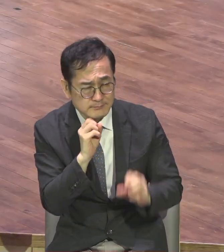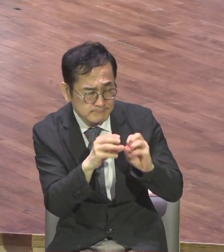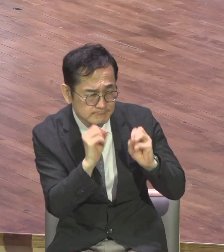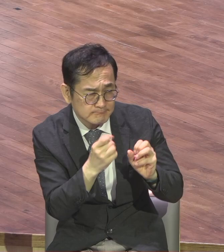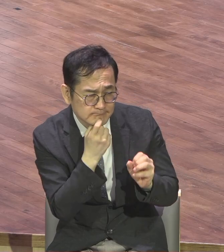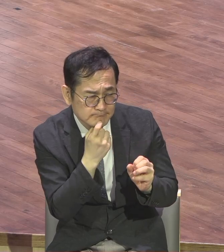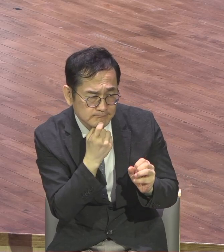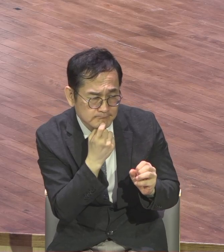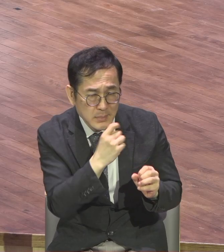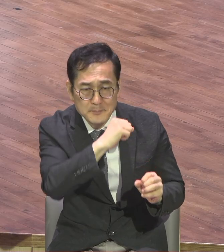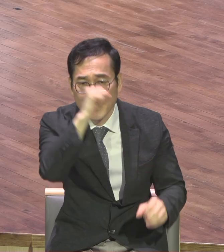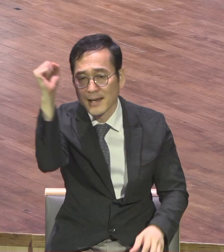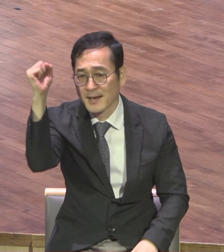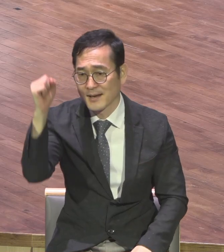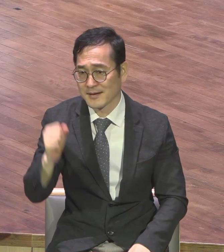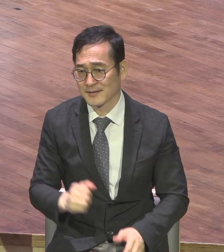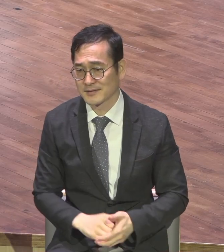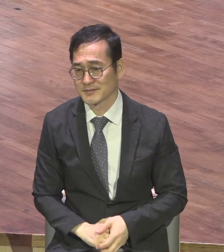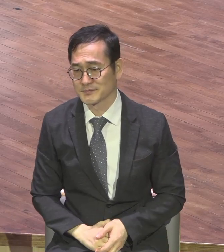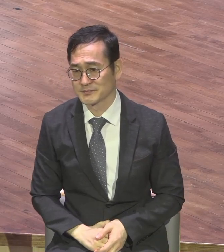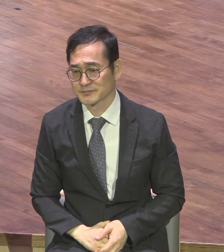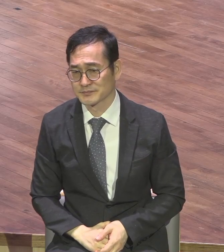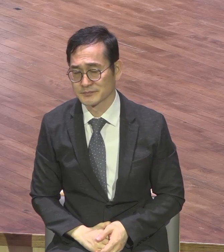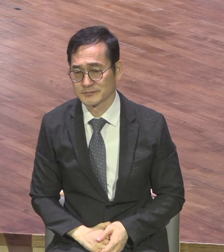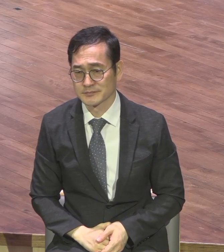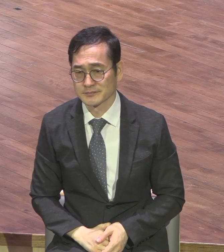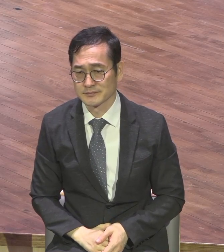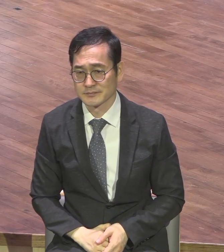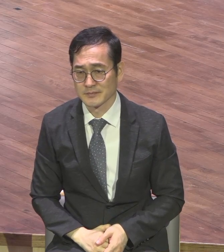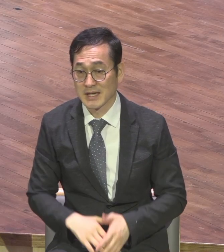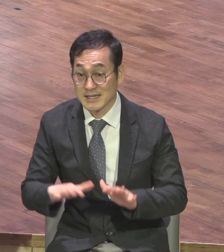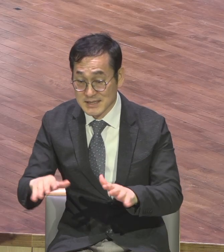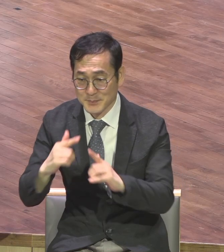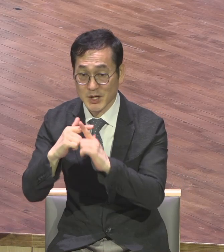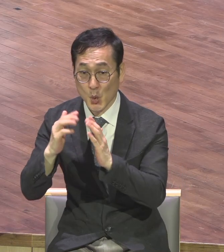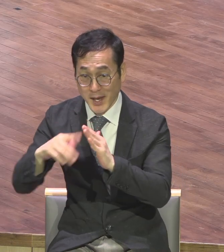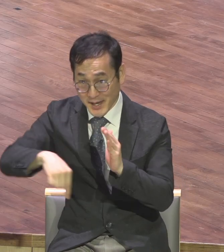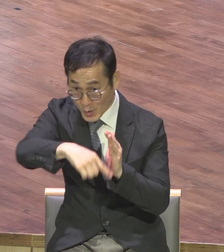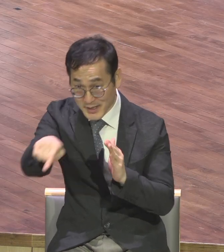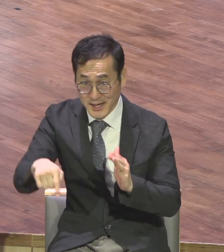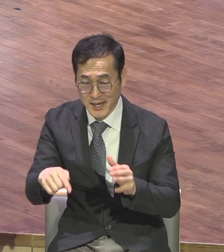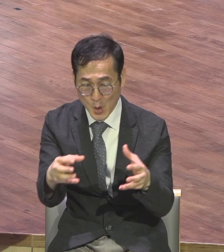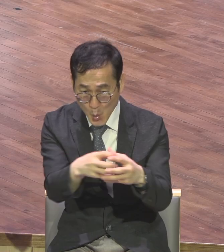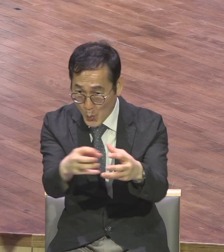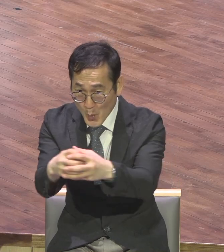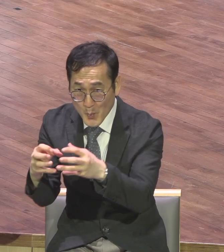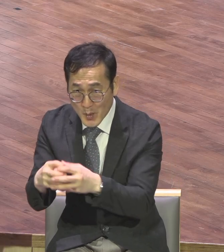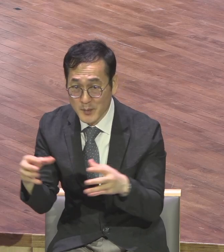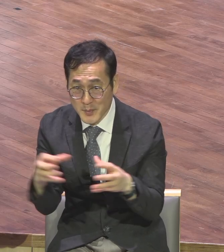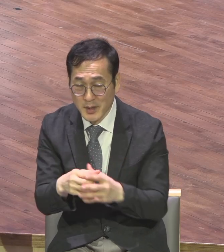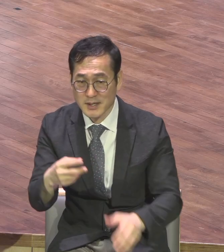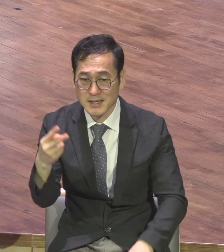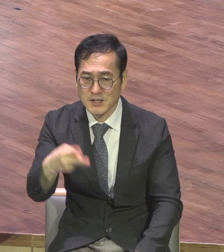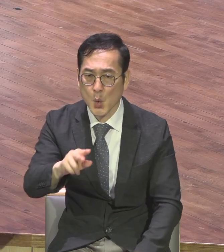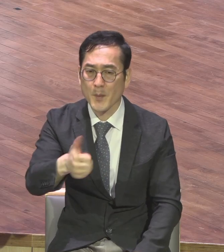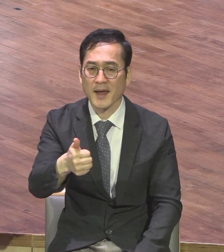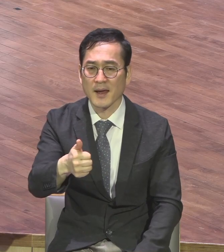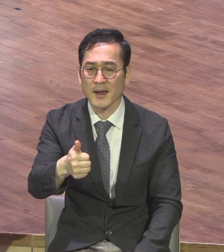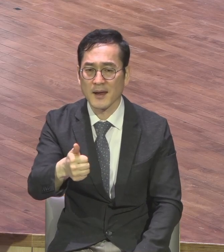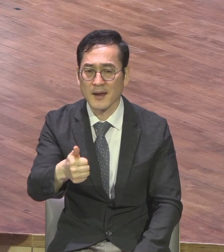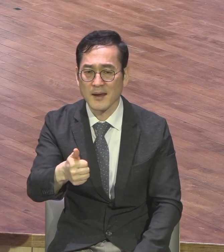말씀 운동이 2,500개가 진행되고 있습니다. 우리 목표는 4,000개죠. 아직 1,500개가 지금 말씀 운동이 일어나지 않고